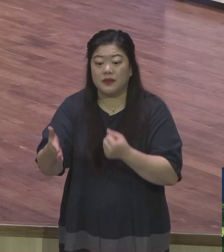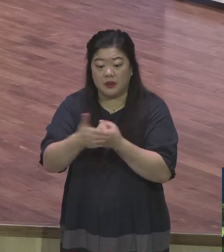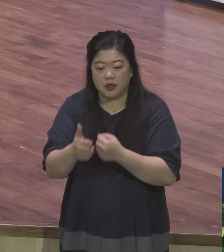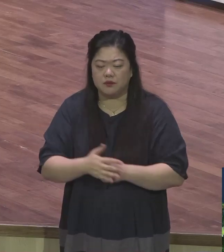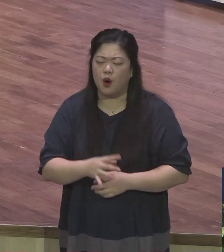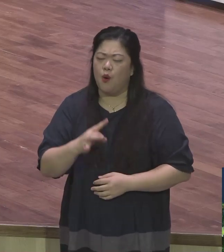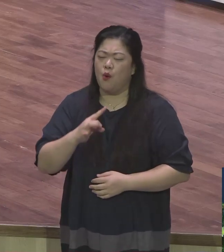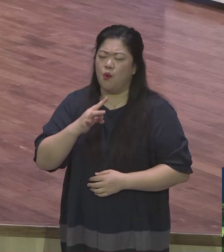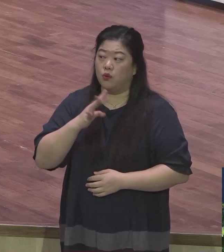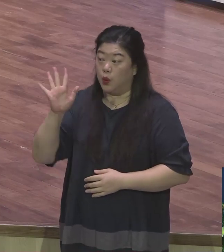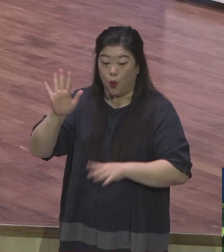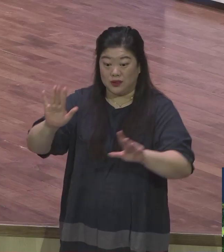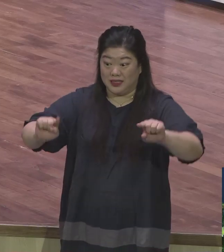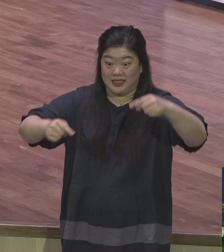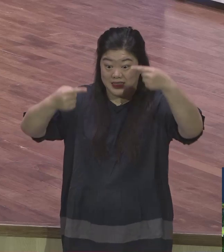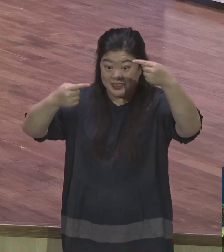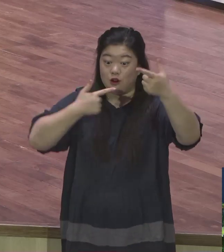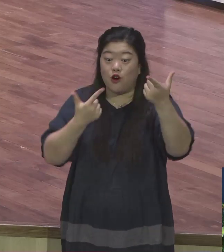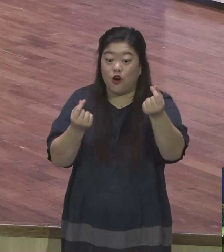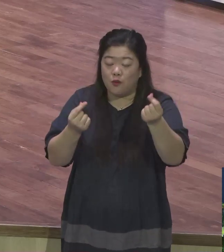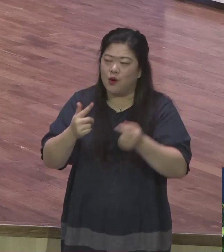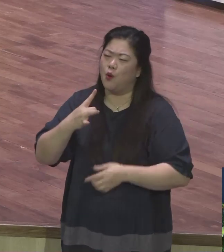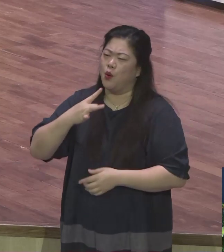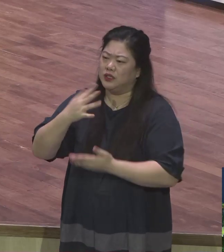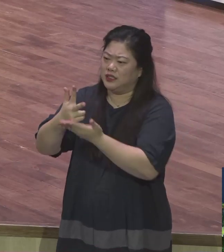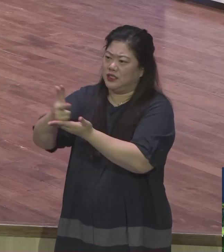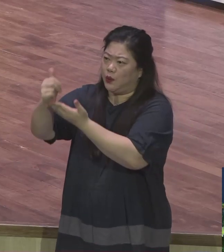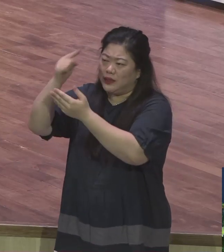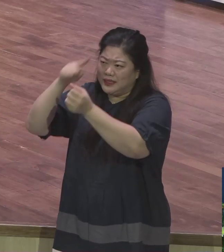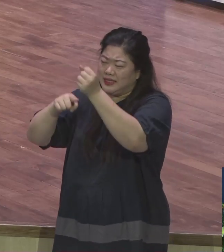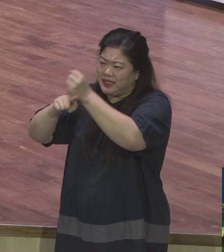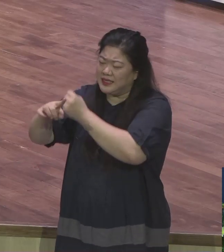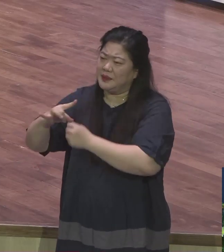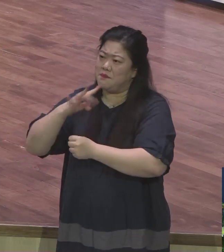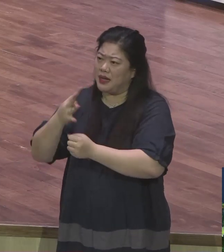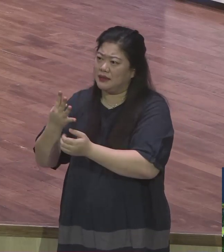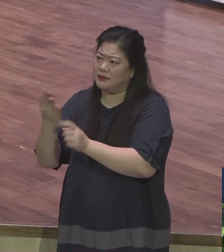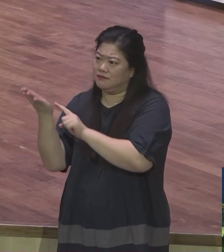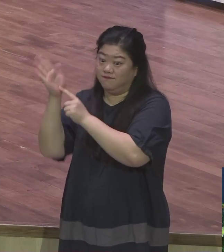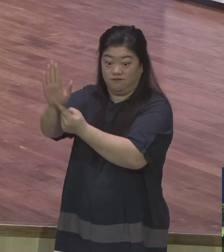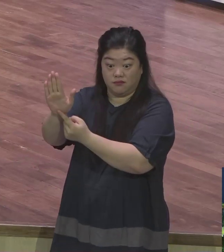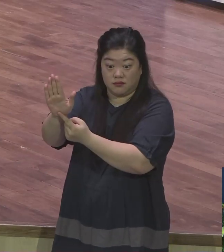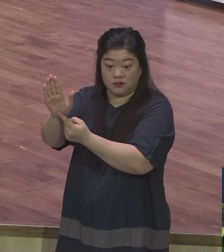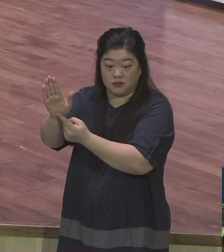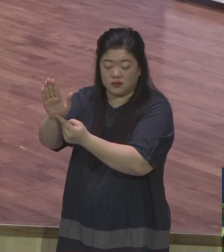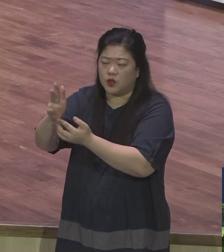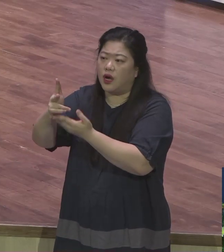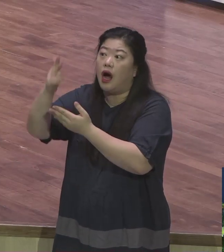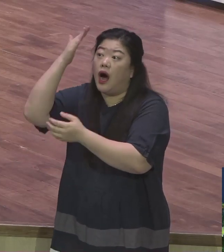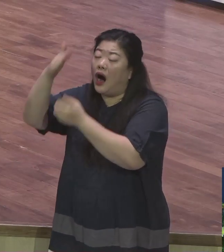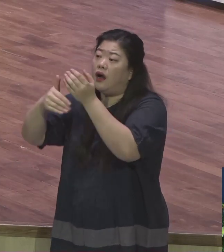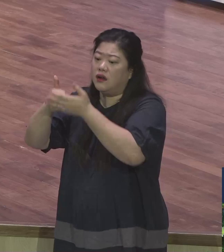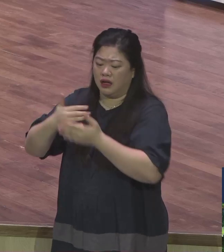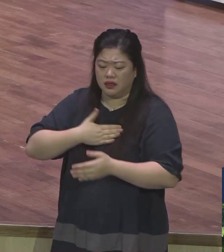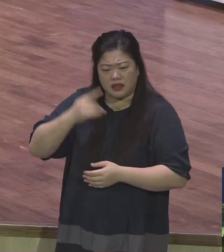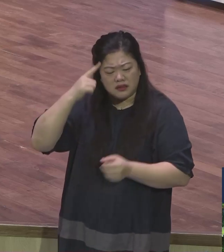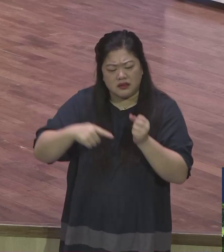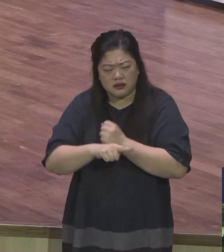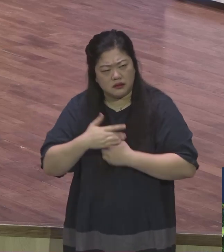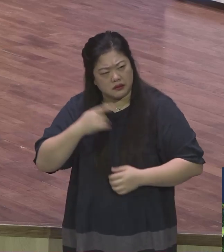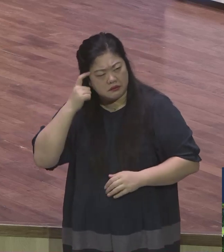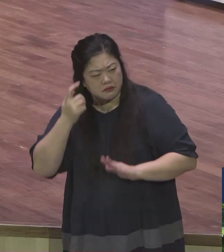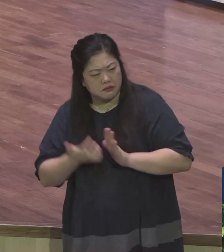여호와의 뜻 하나님의 원하는 뜻이 뭐냐 내 뜻은 네 뜻이 아니에요. 하나님이 원하는 뜻이 뭐냐